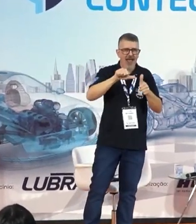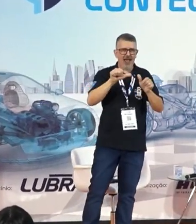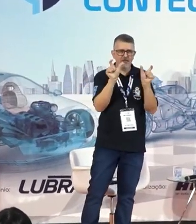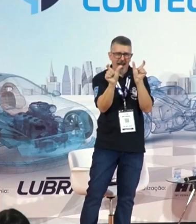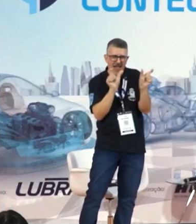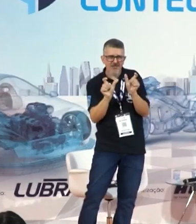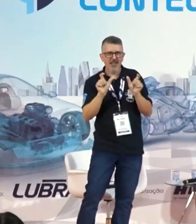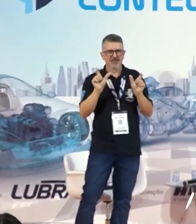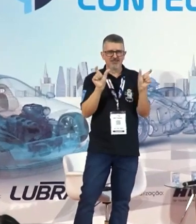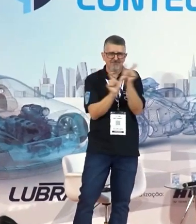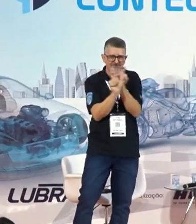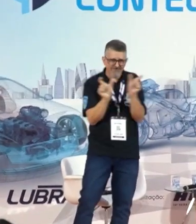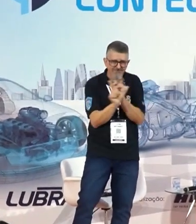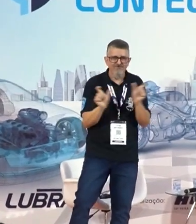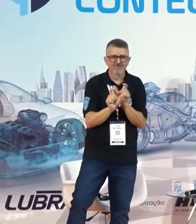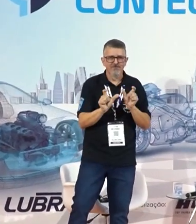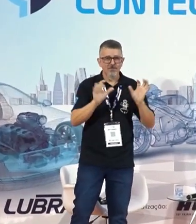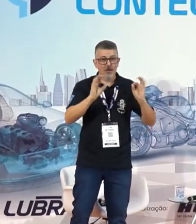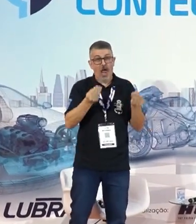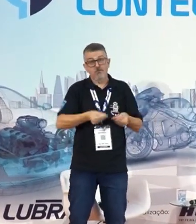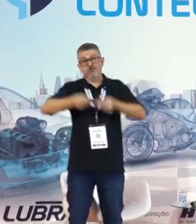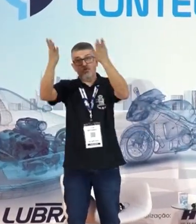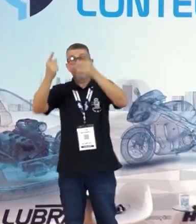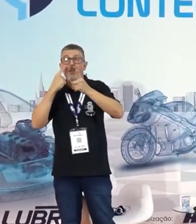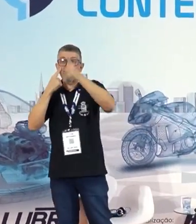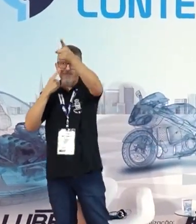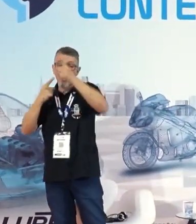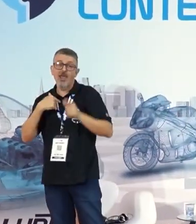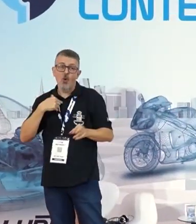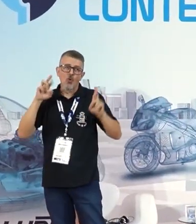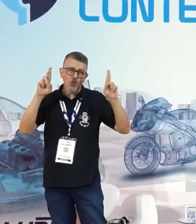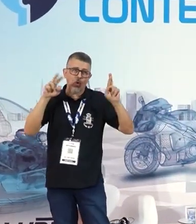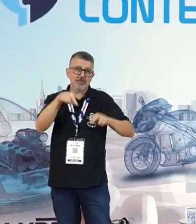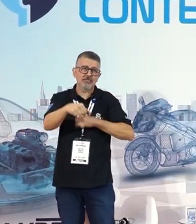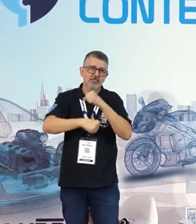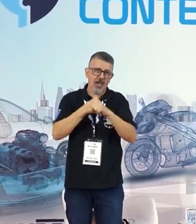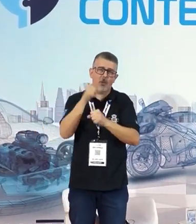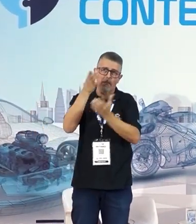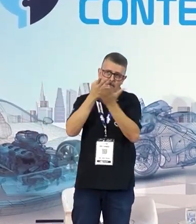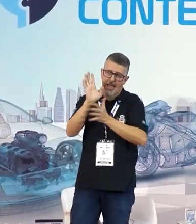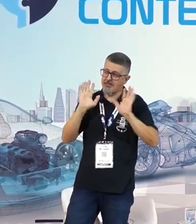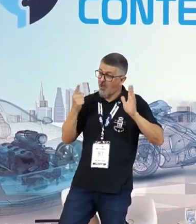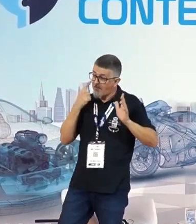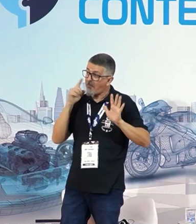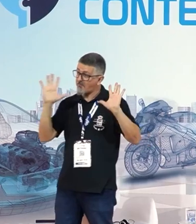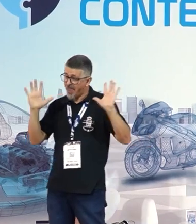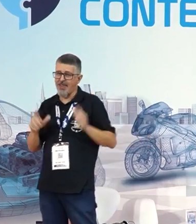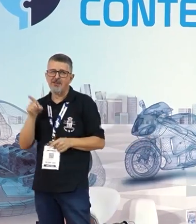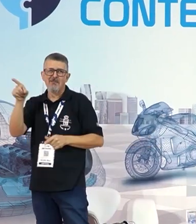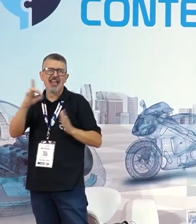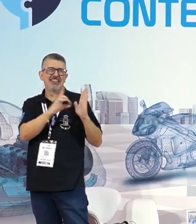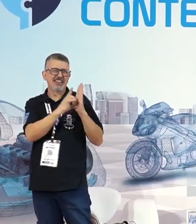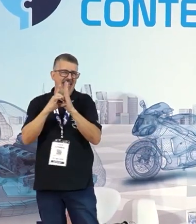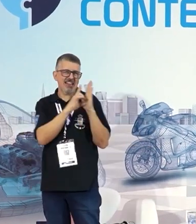que mude esses comportamentos do Detran nós estamos torcendo para que isso seja aprovado.